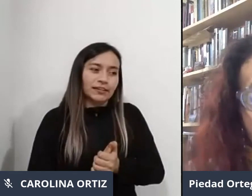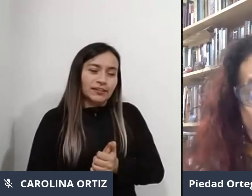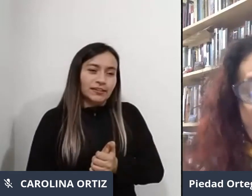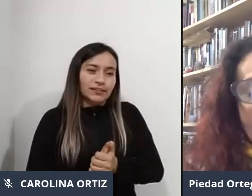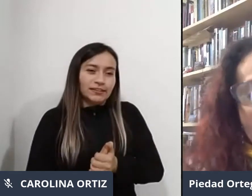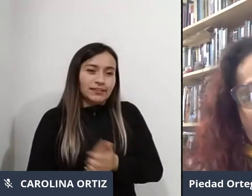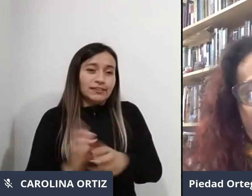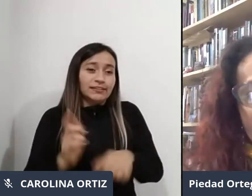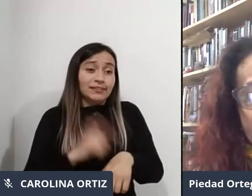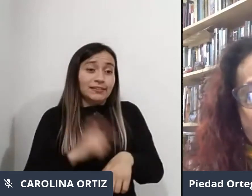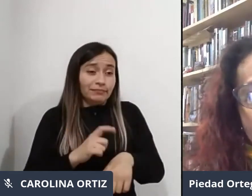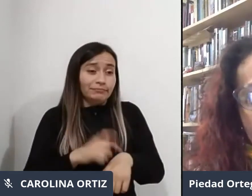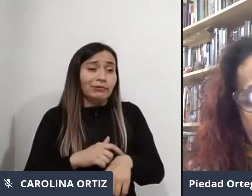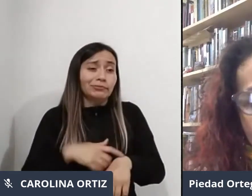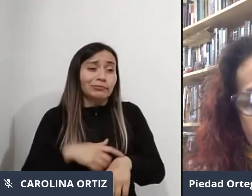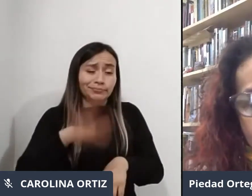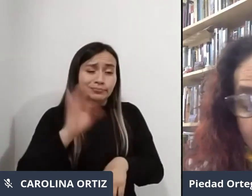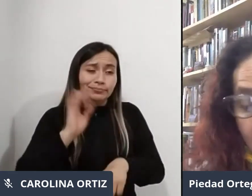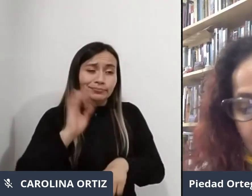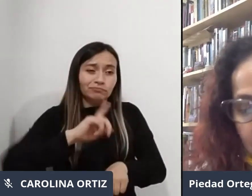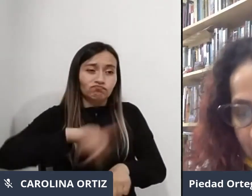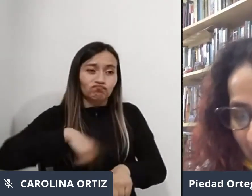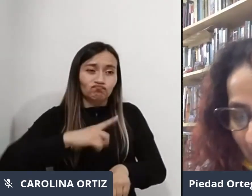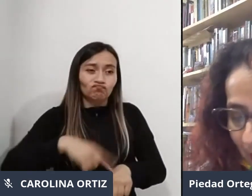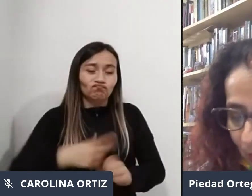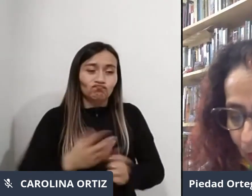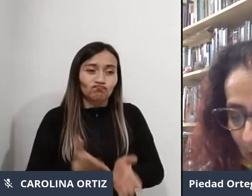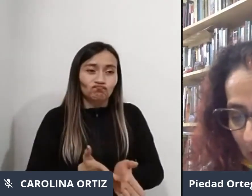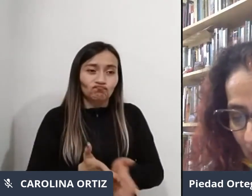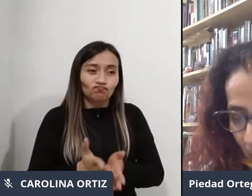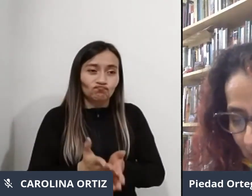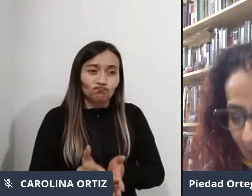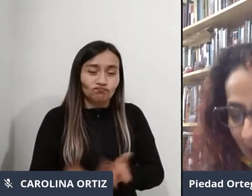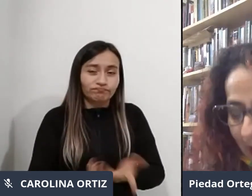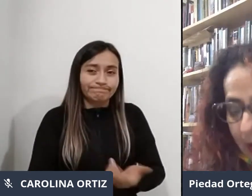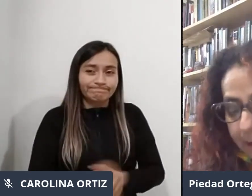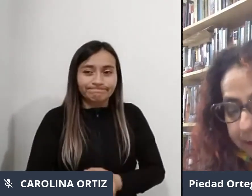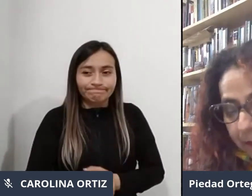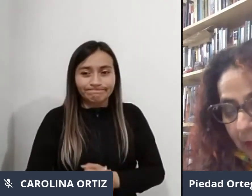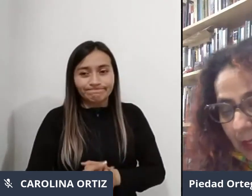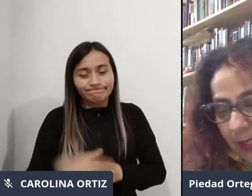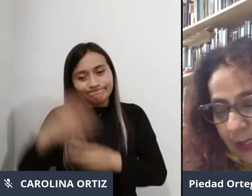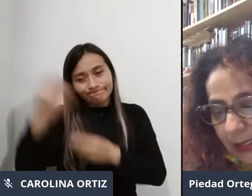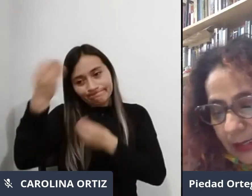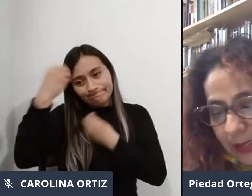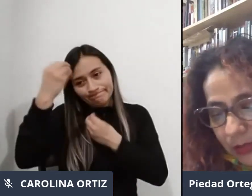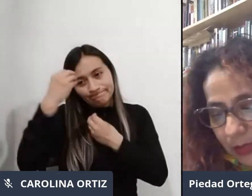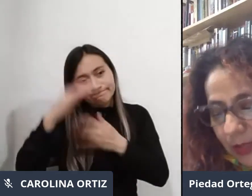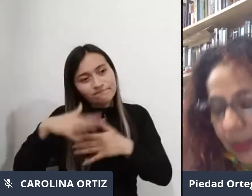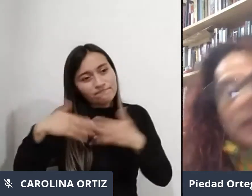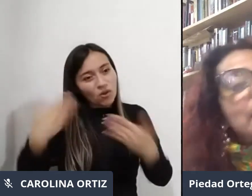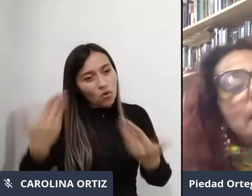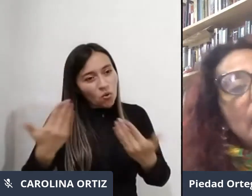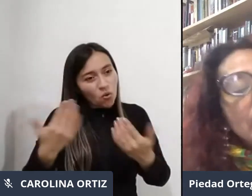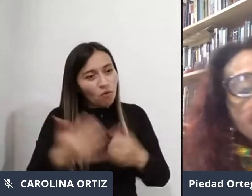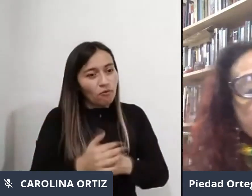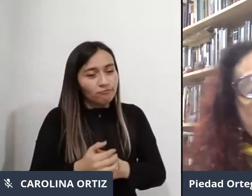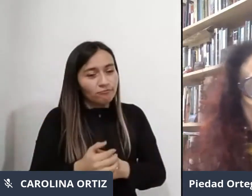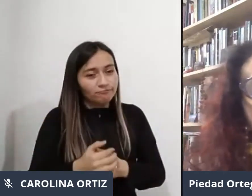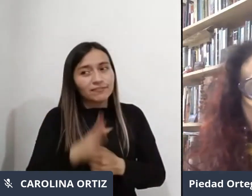¿Cómo prepararnos? ¿De dónde prepararnos? ¿Con quiénes? Y aquí, insisto, quiero